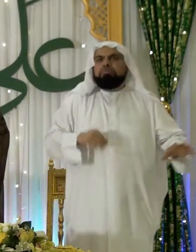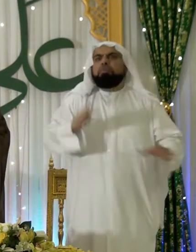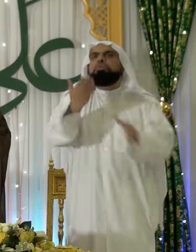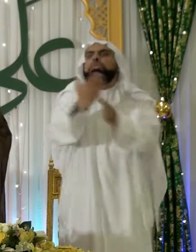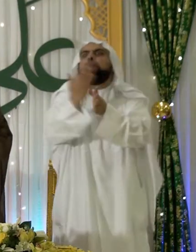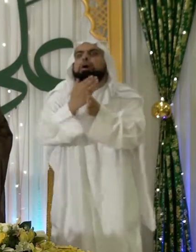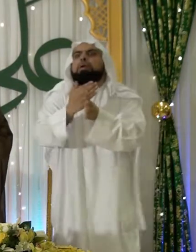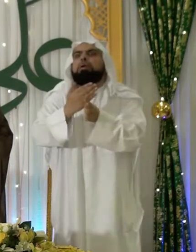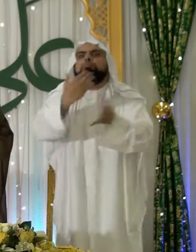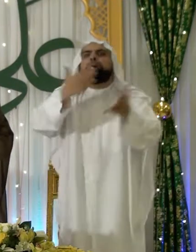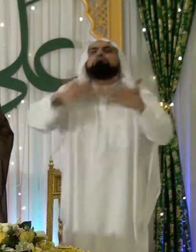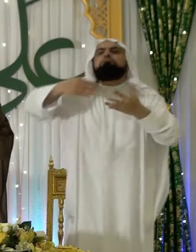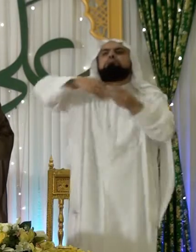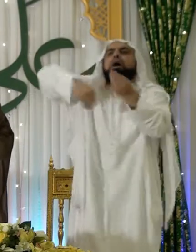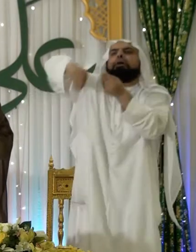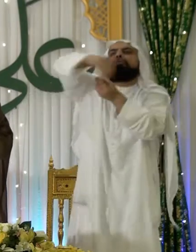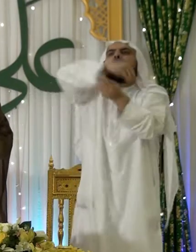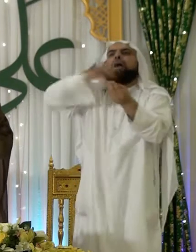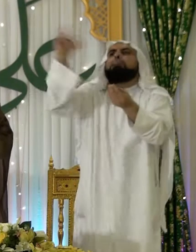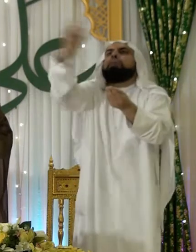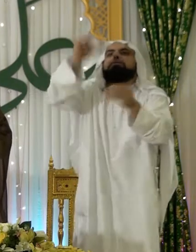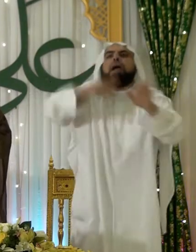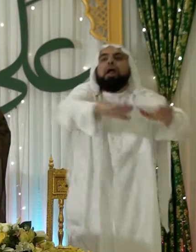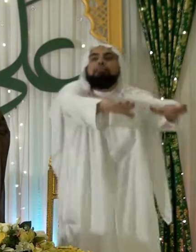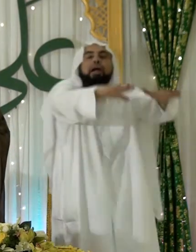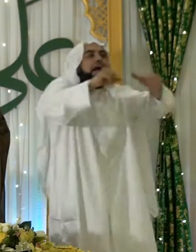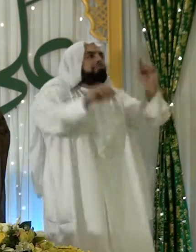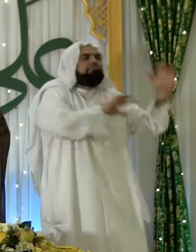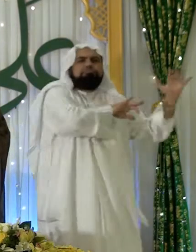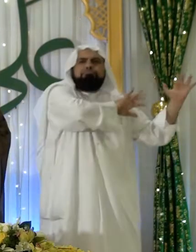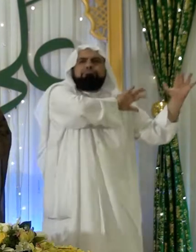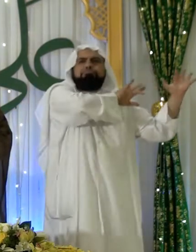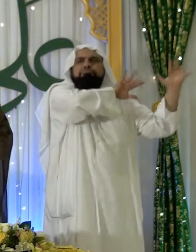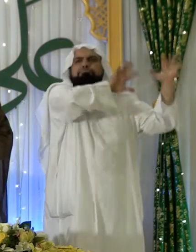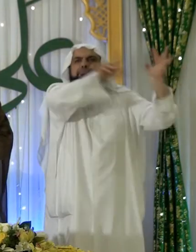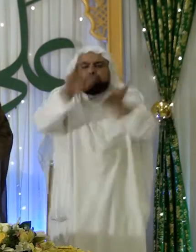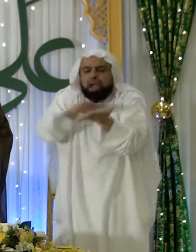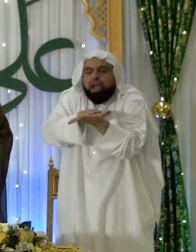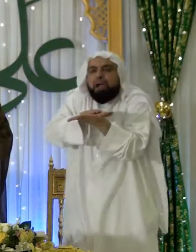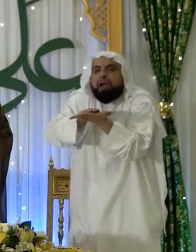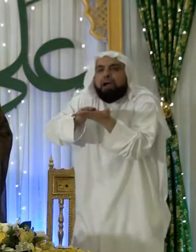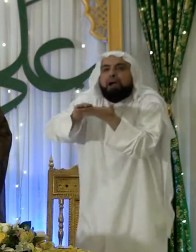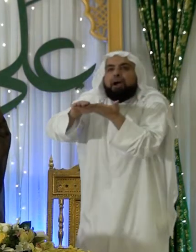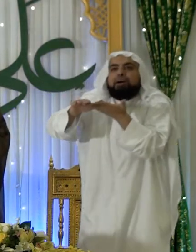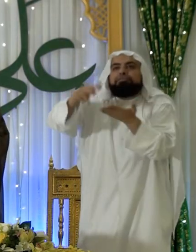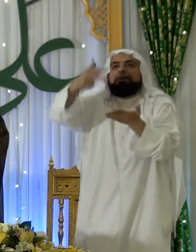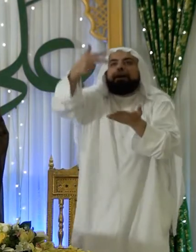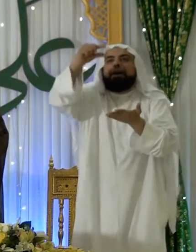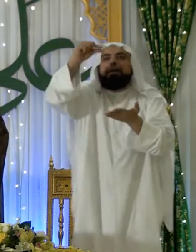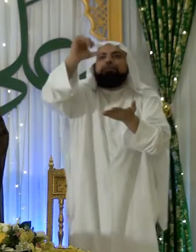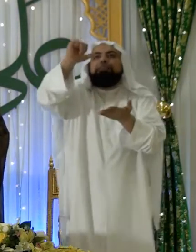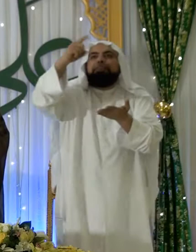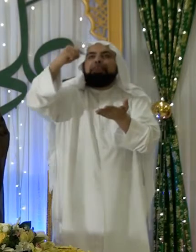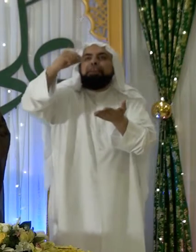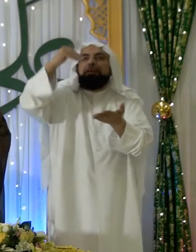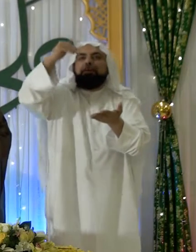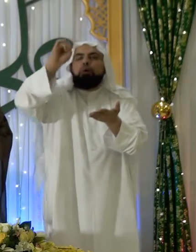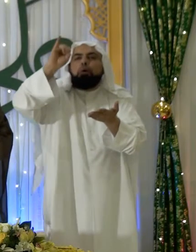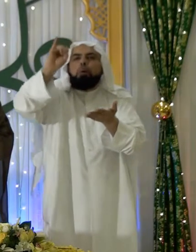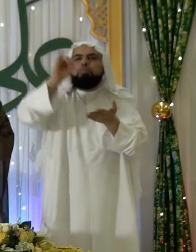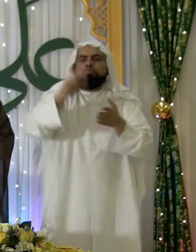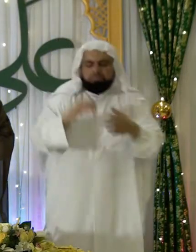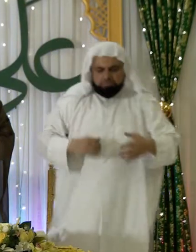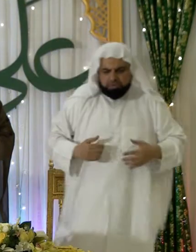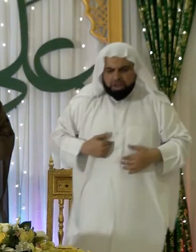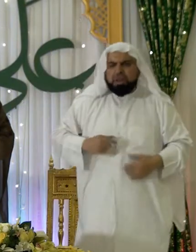جمع المسلمين كافة في غديرهم، ووقف رسول الله